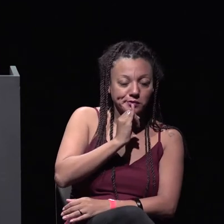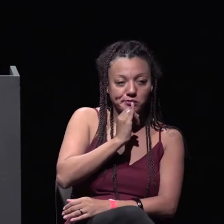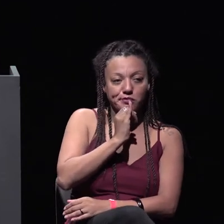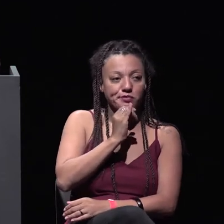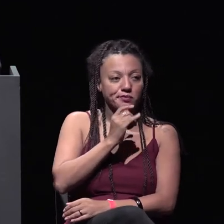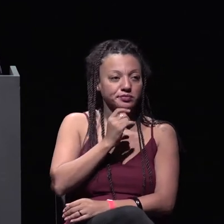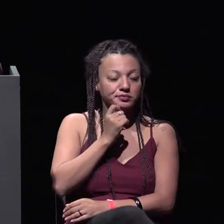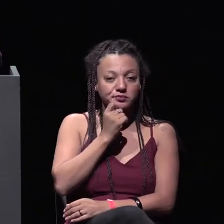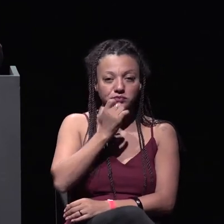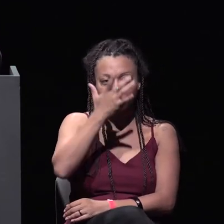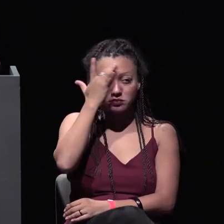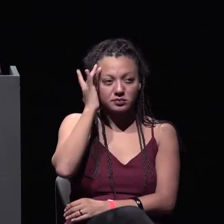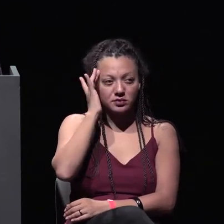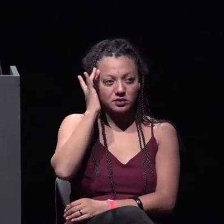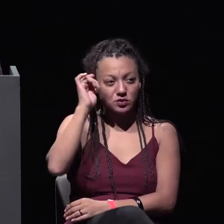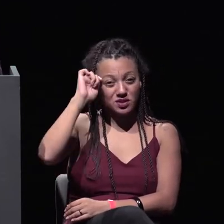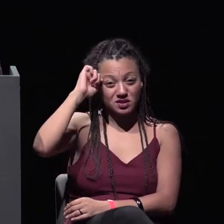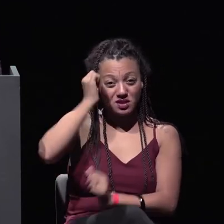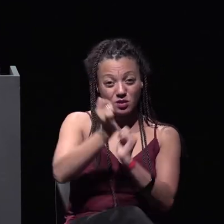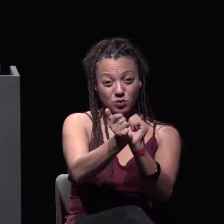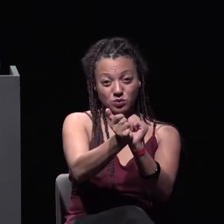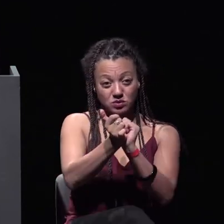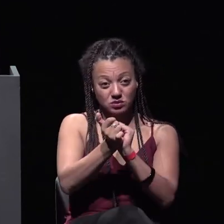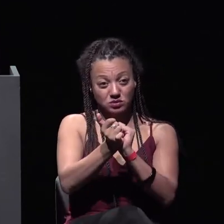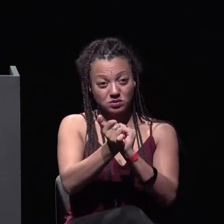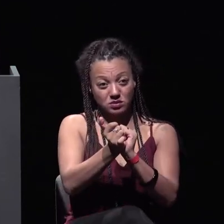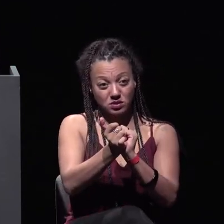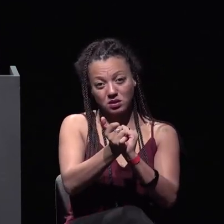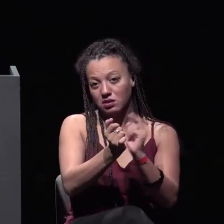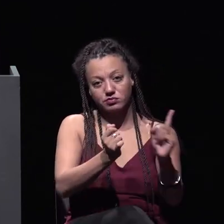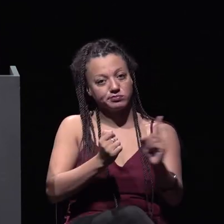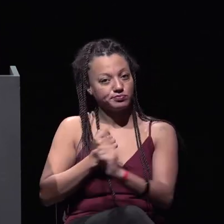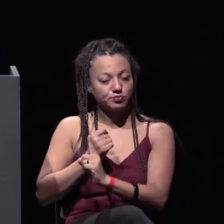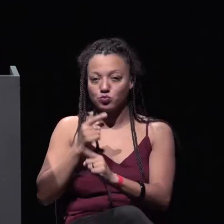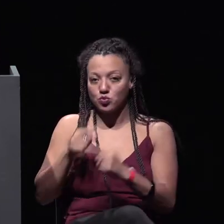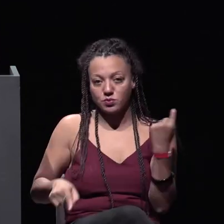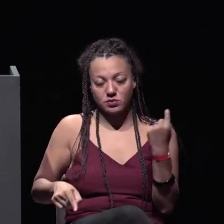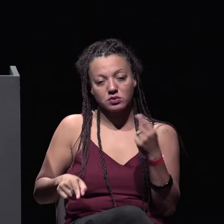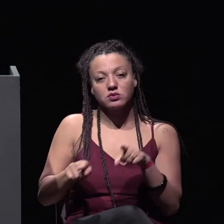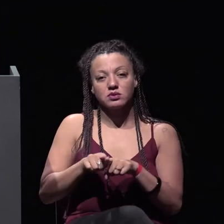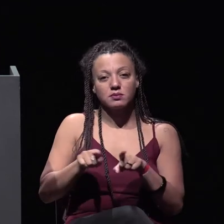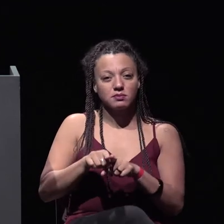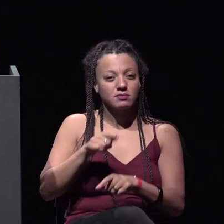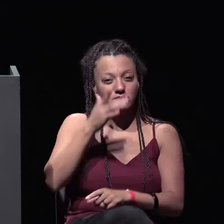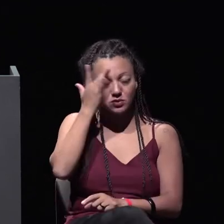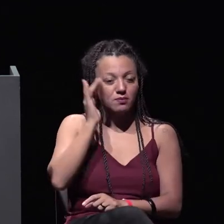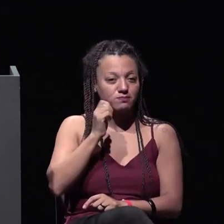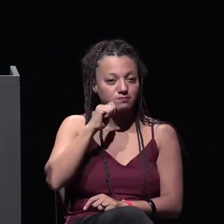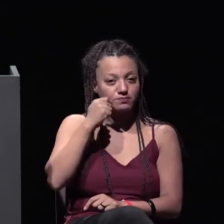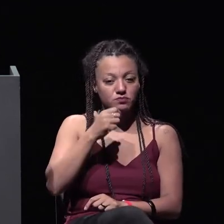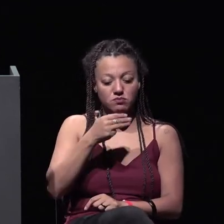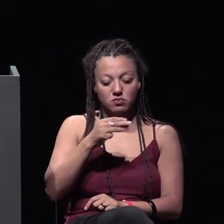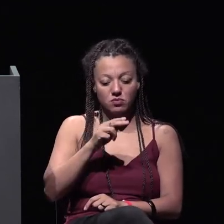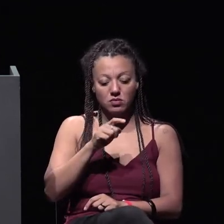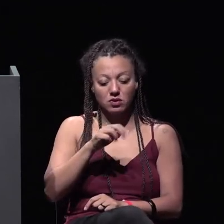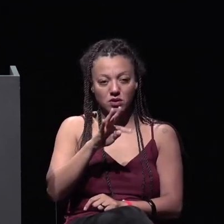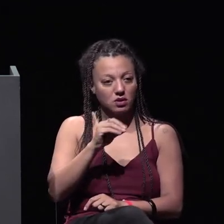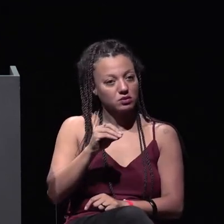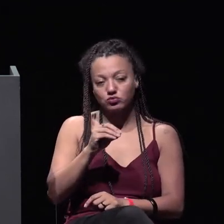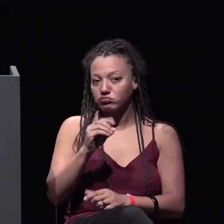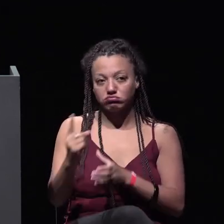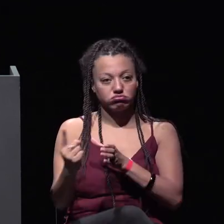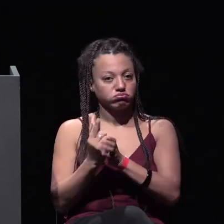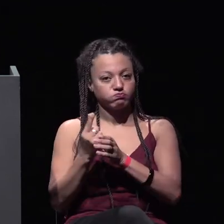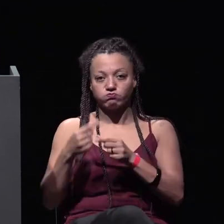de negros escravizados e eventualmente até de mulatos obviamente esse sistema nunca funcionou e no caso brasileiro